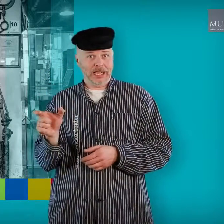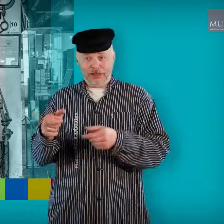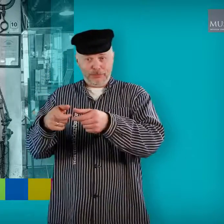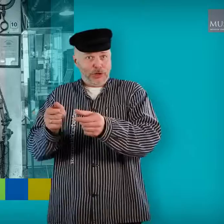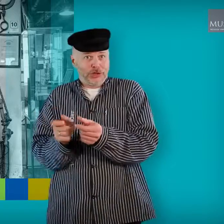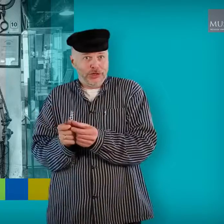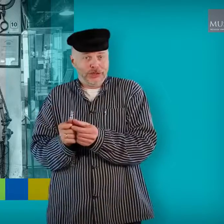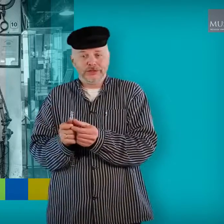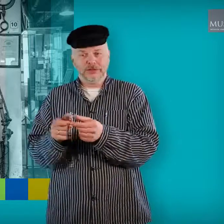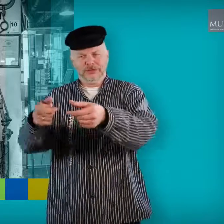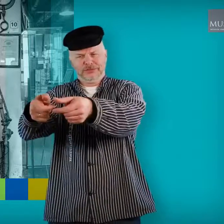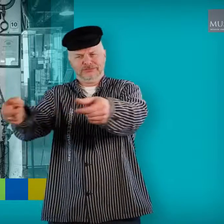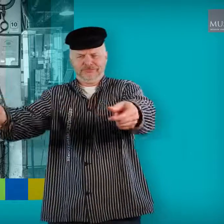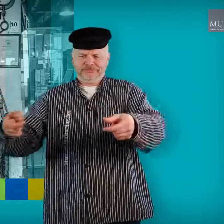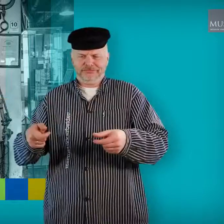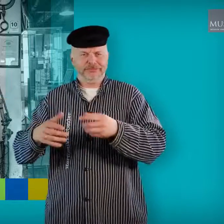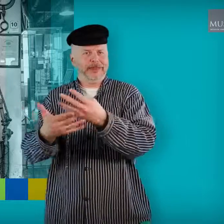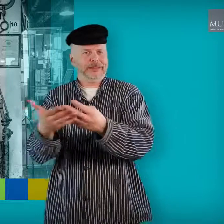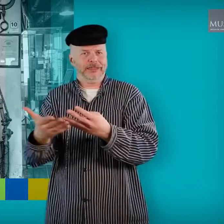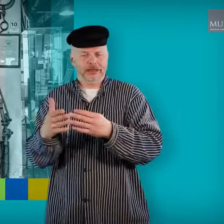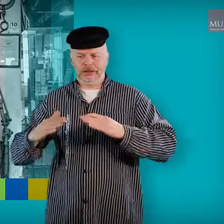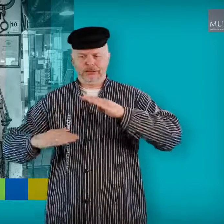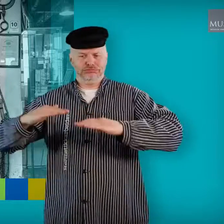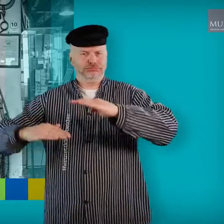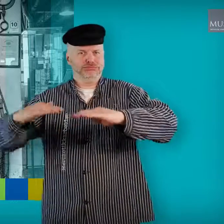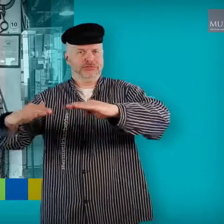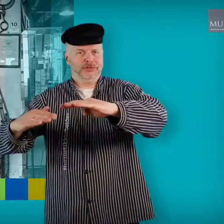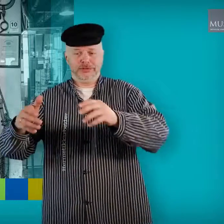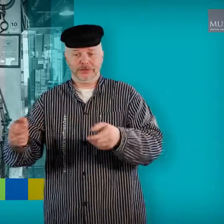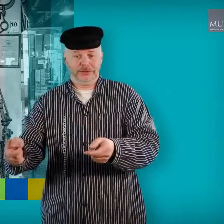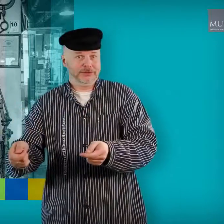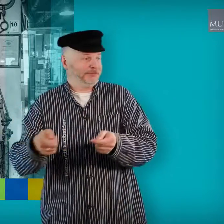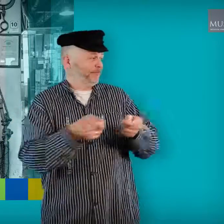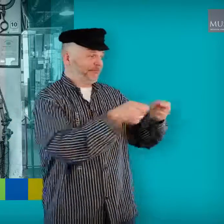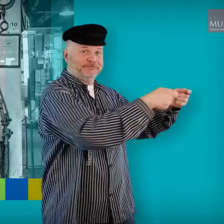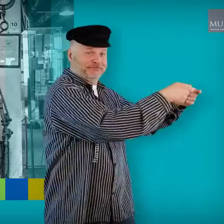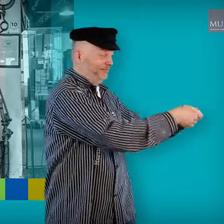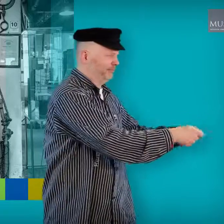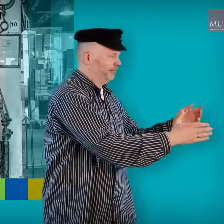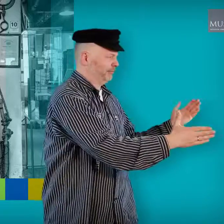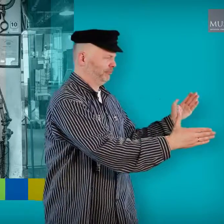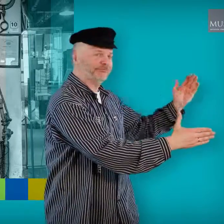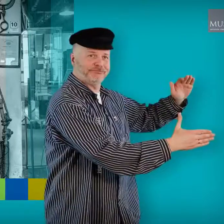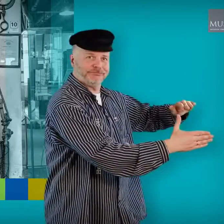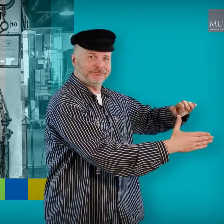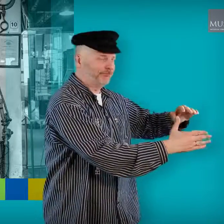Brislingboksene ble lagt i en nettingkurv i autoklaven, og låget ble satt på.